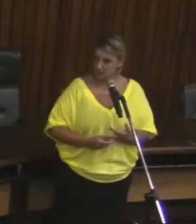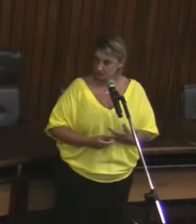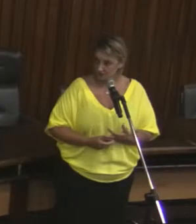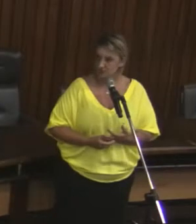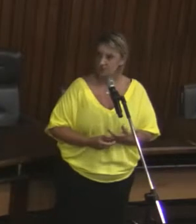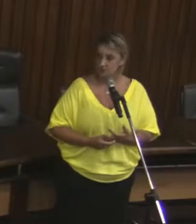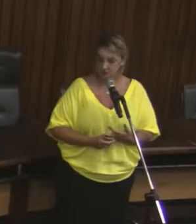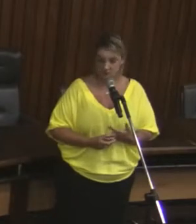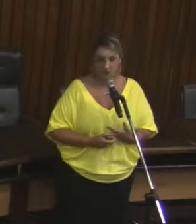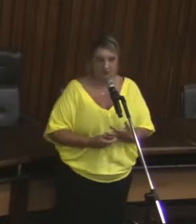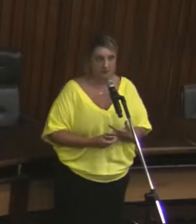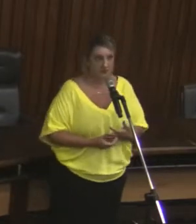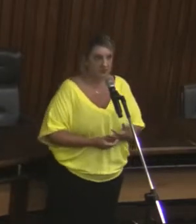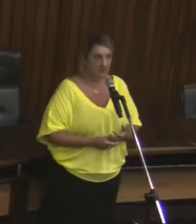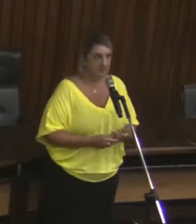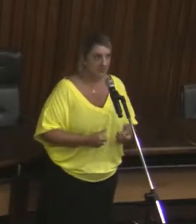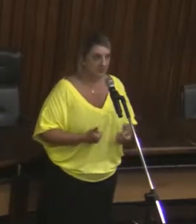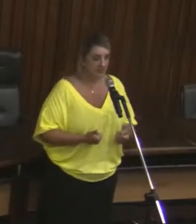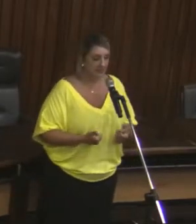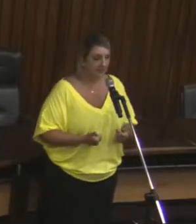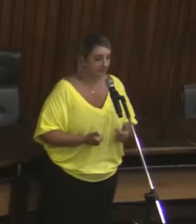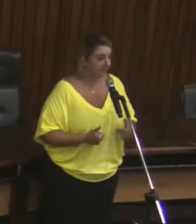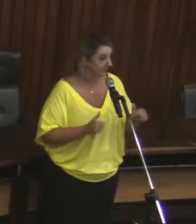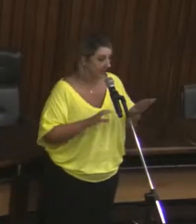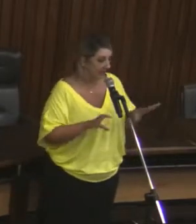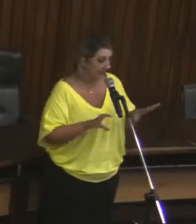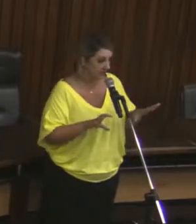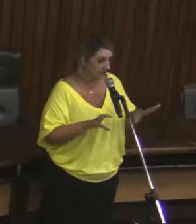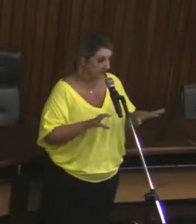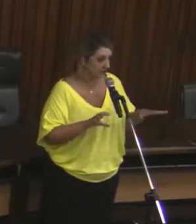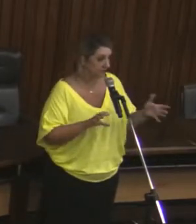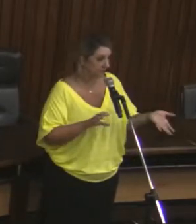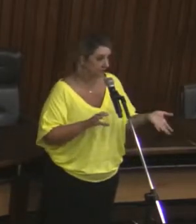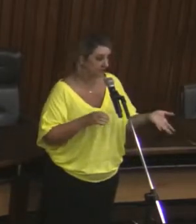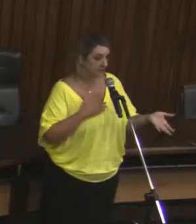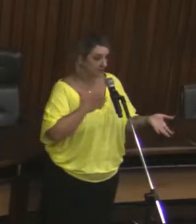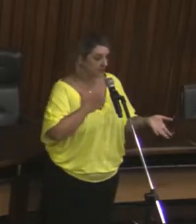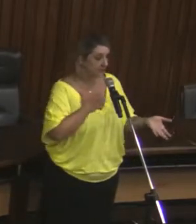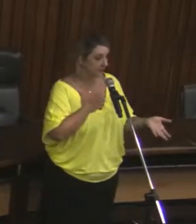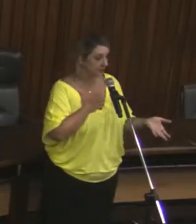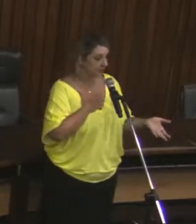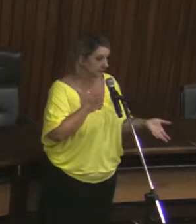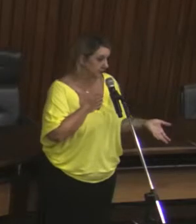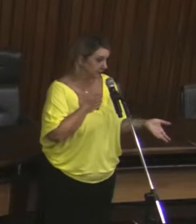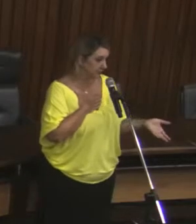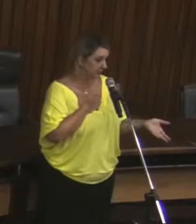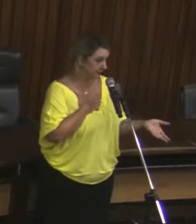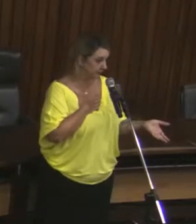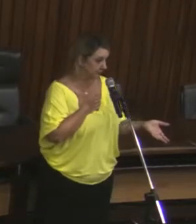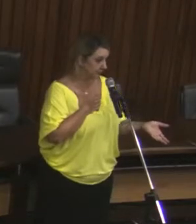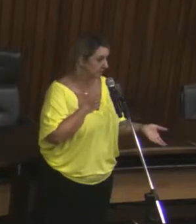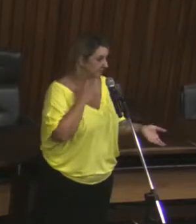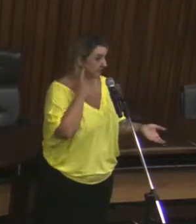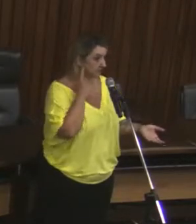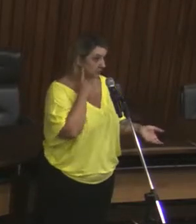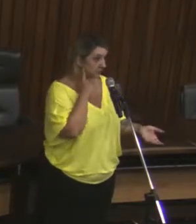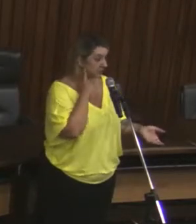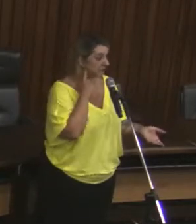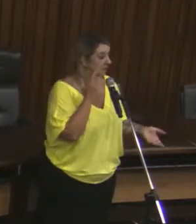são... os ruídos. E aí, é isso. Por exemplo, o meu marido é surdo profundo, mas ele usa porque